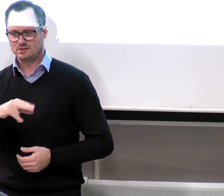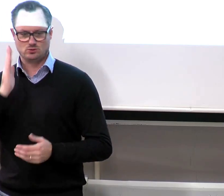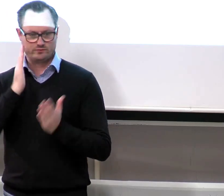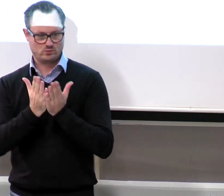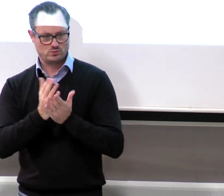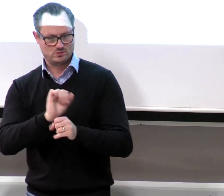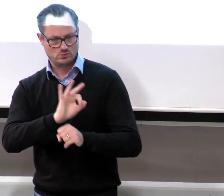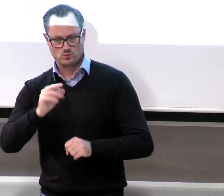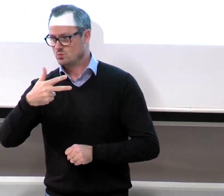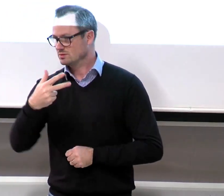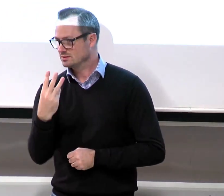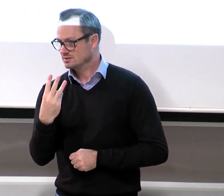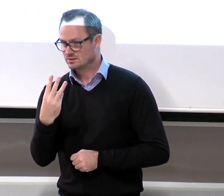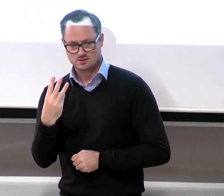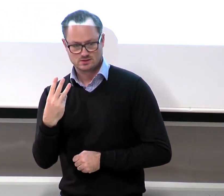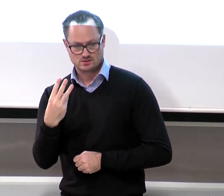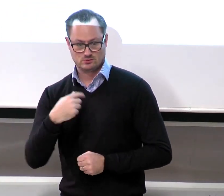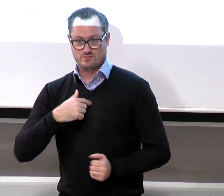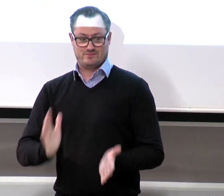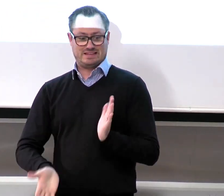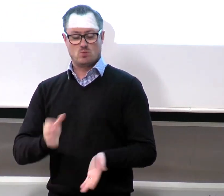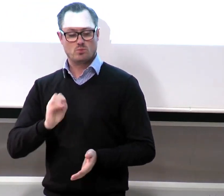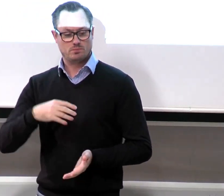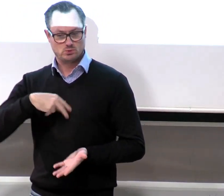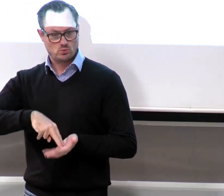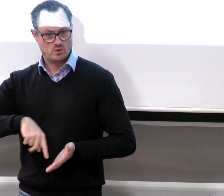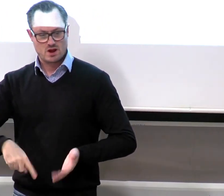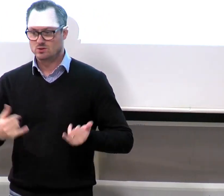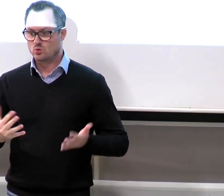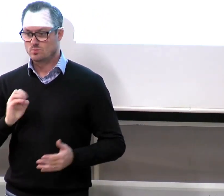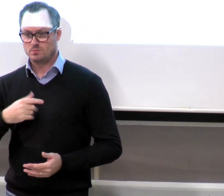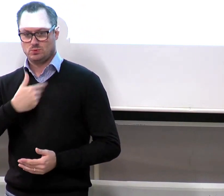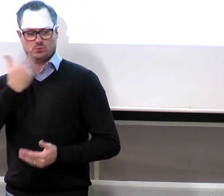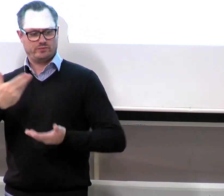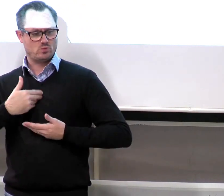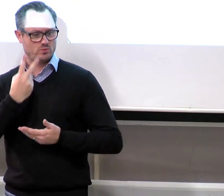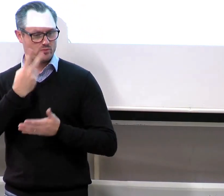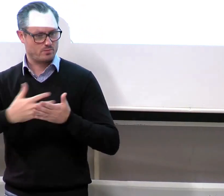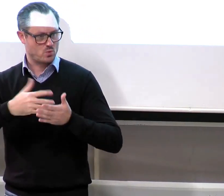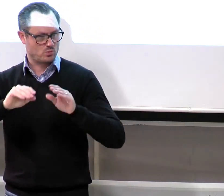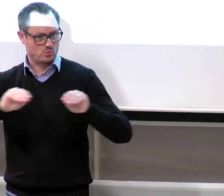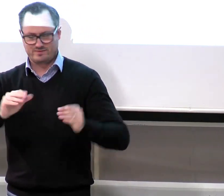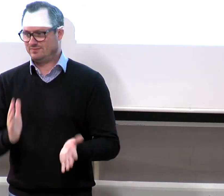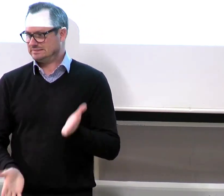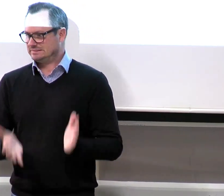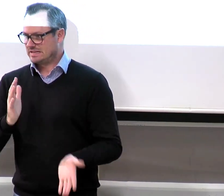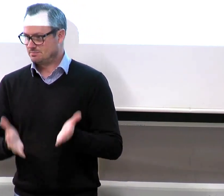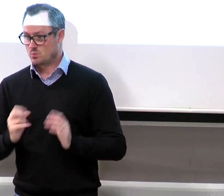Jag började dövskolan 1983 och jag är tveksam om jag skulle stå här idag om jag inte hade fått